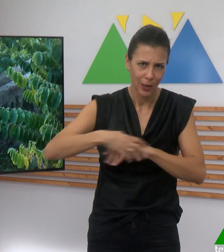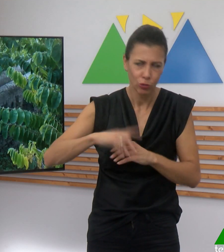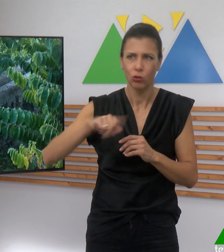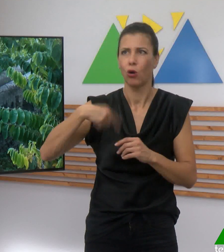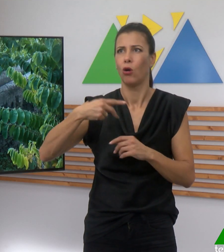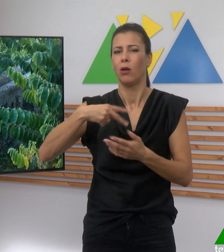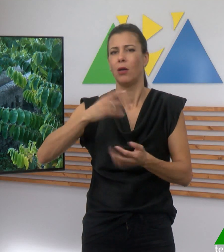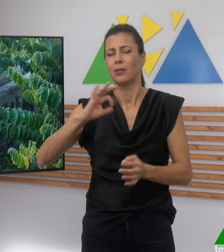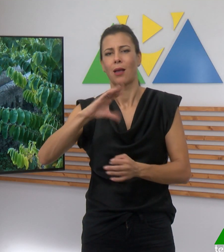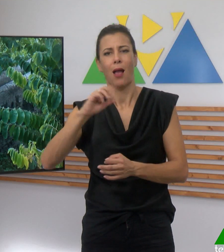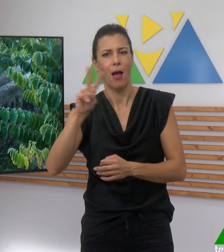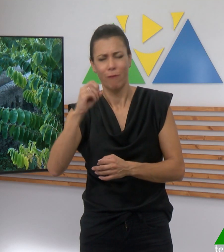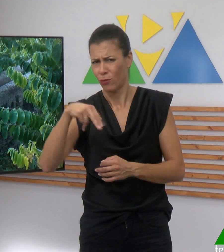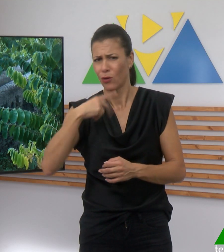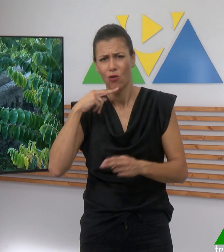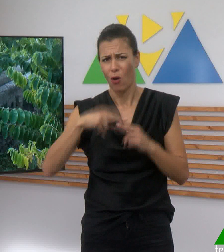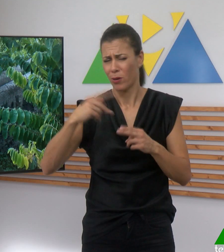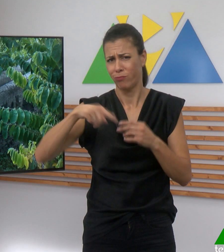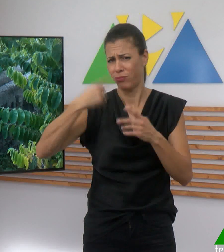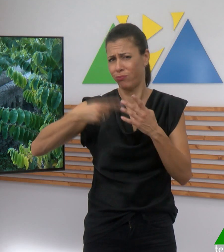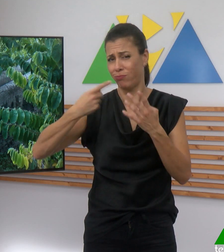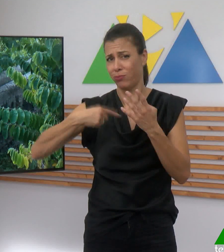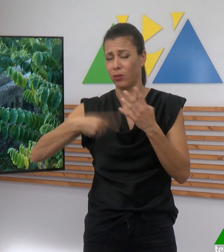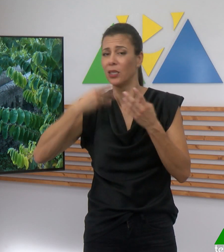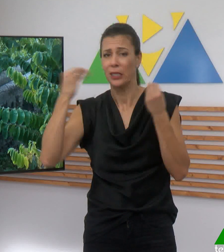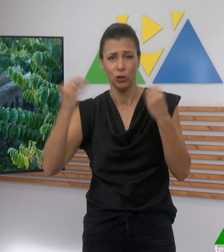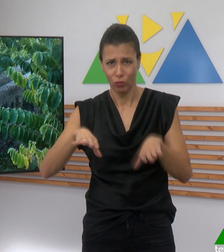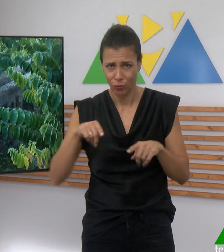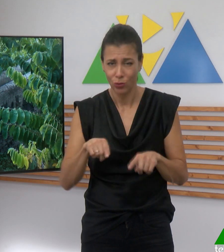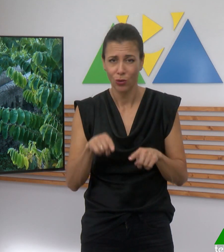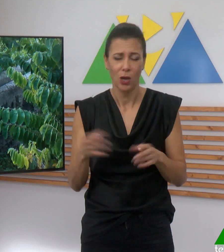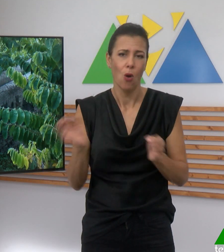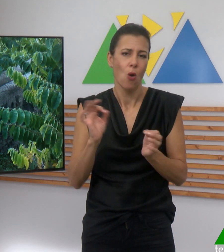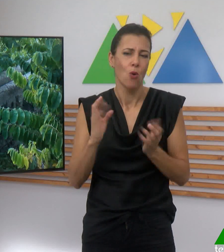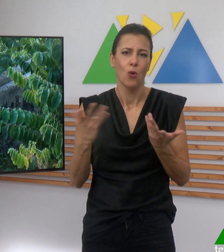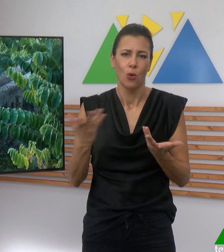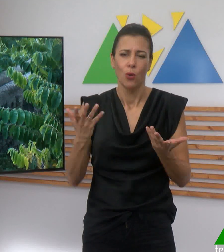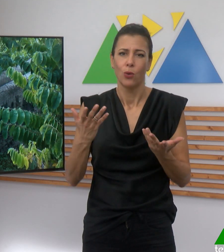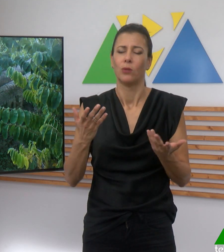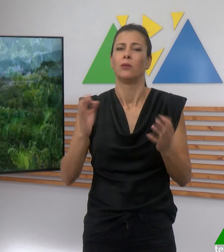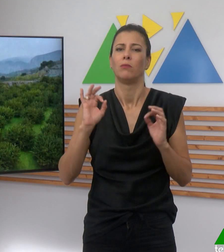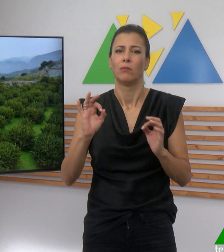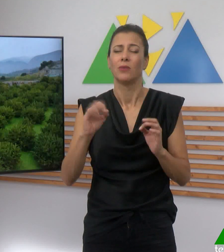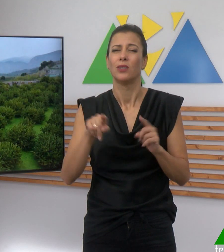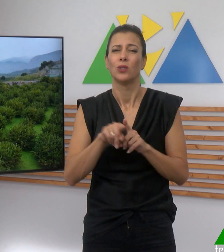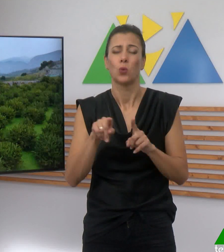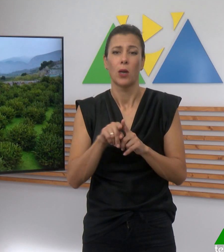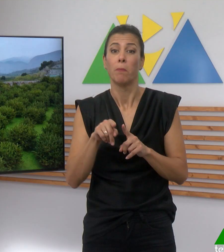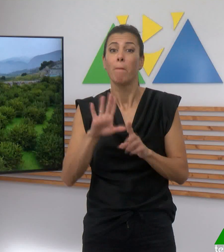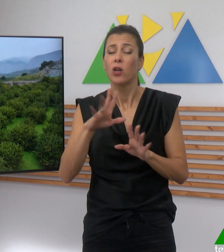decir se conoce con todo estos nombres que históricamente o parte del del pago del cabón se ha conservado la